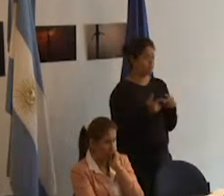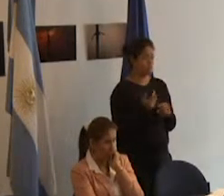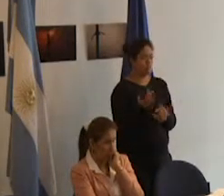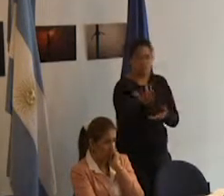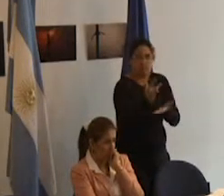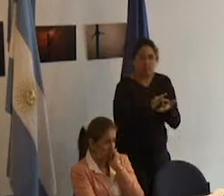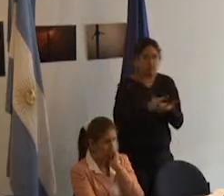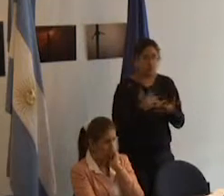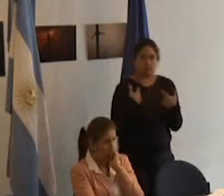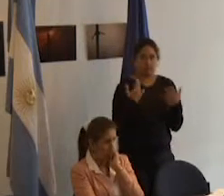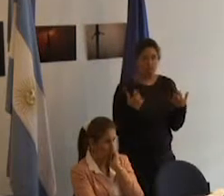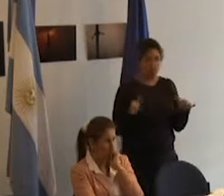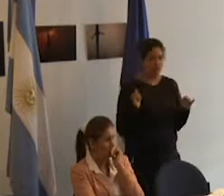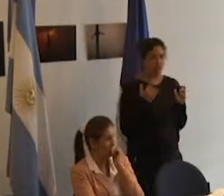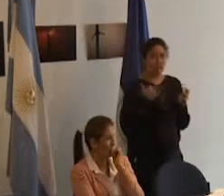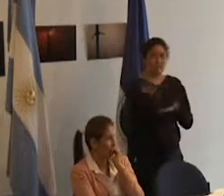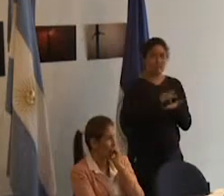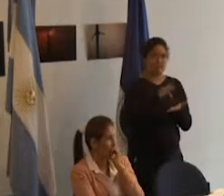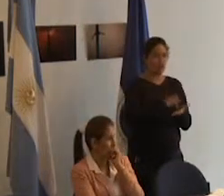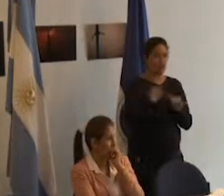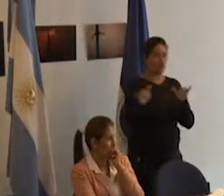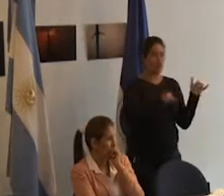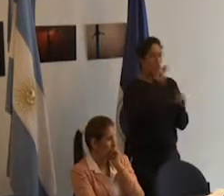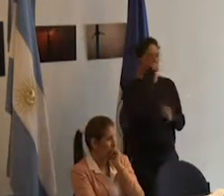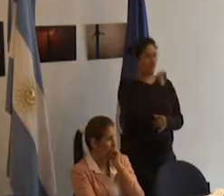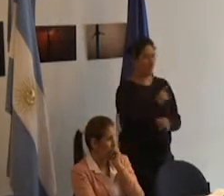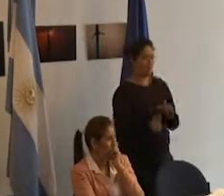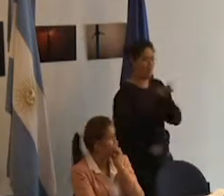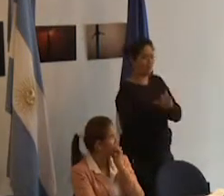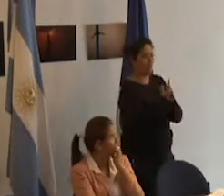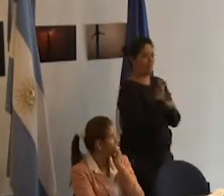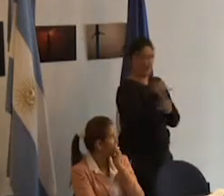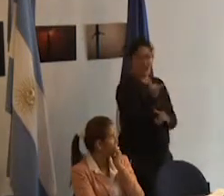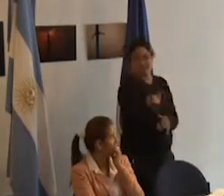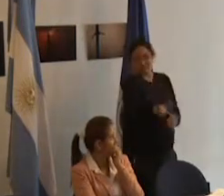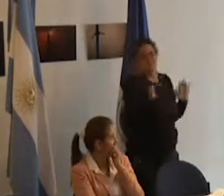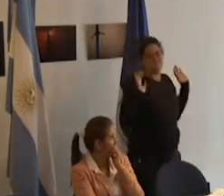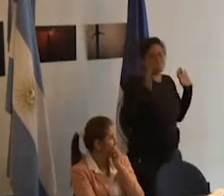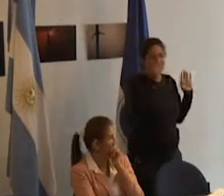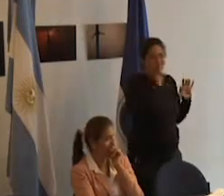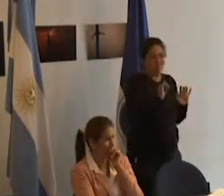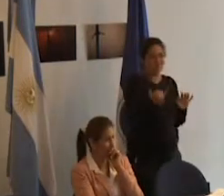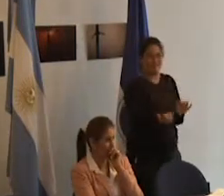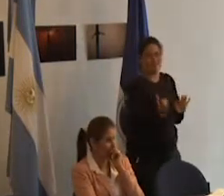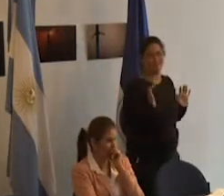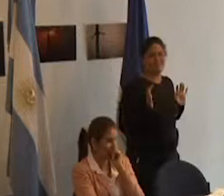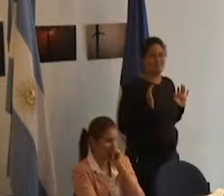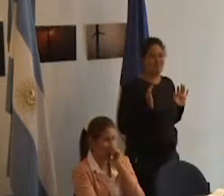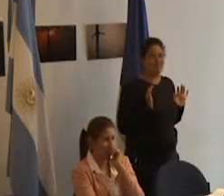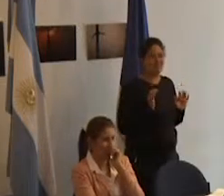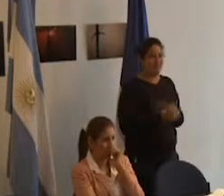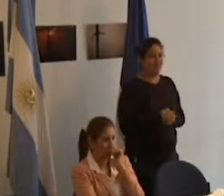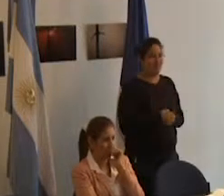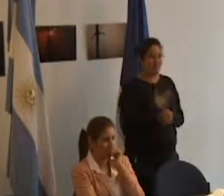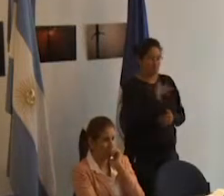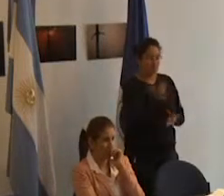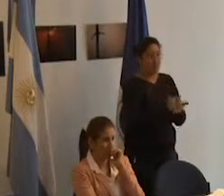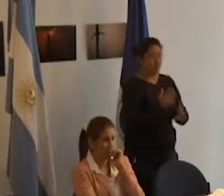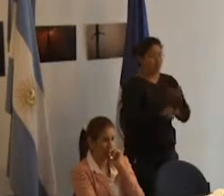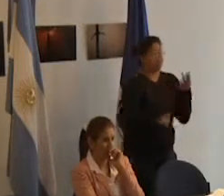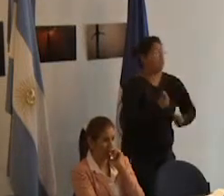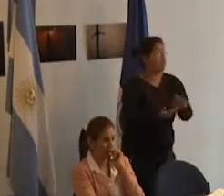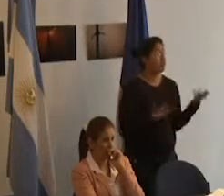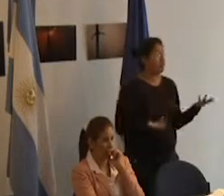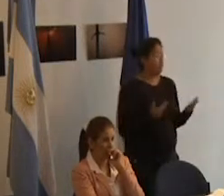ya están acá. Y entonces pasa como cuando llegan los hijos, o sea, ya están, entonces ¿qué hacemos? ¿Qué hacemos? Ya